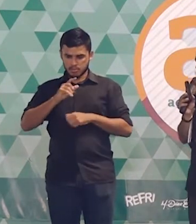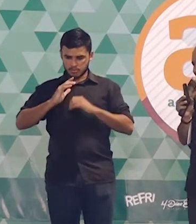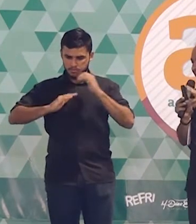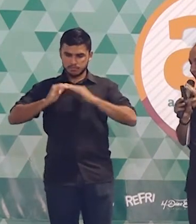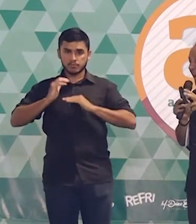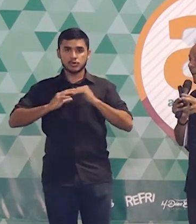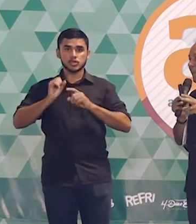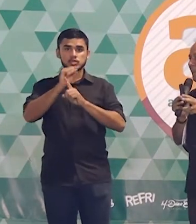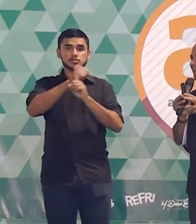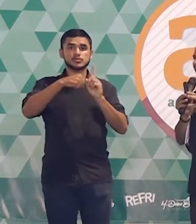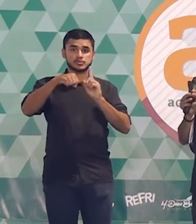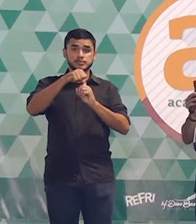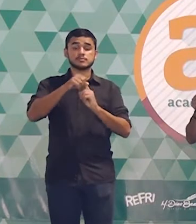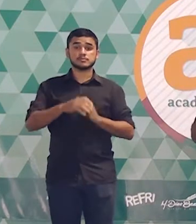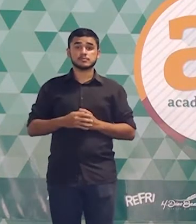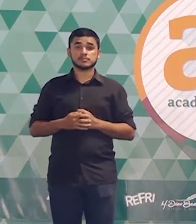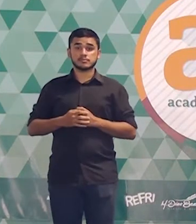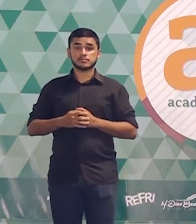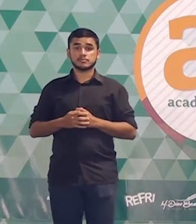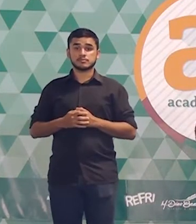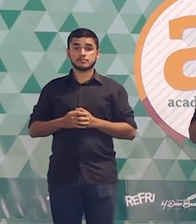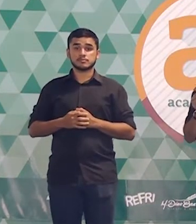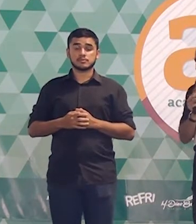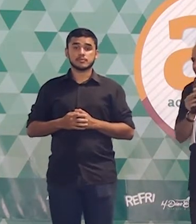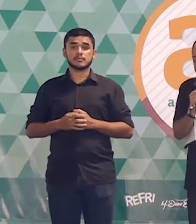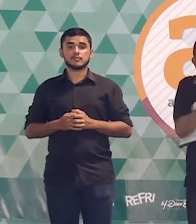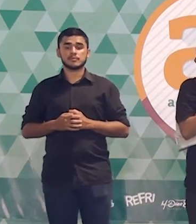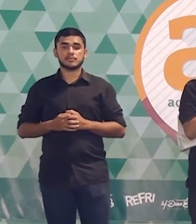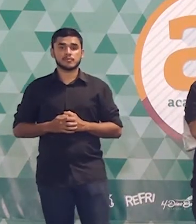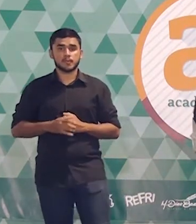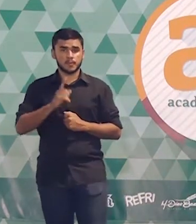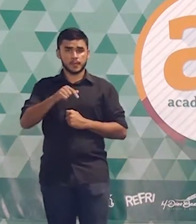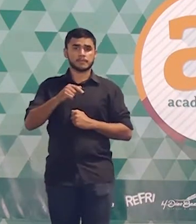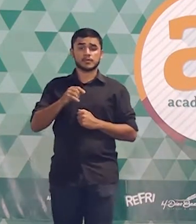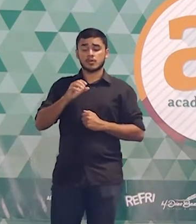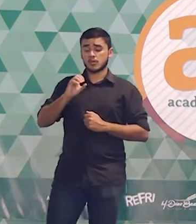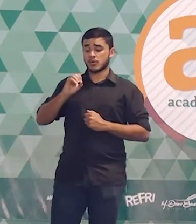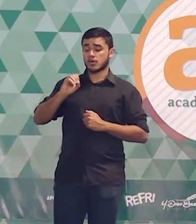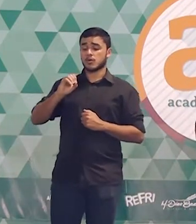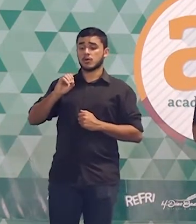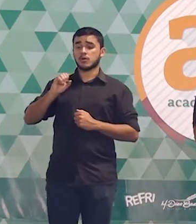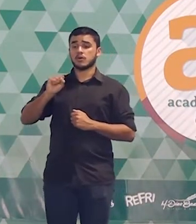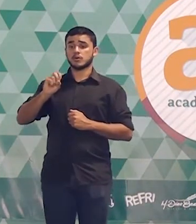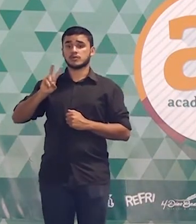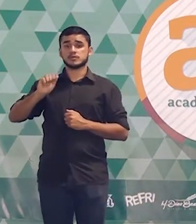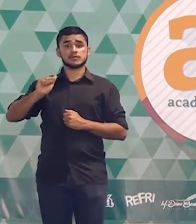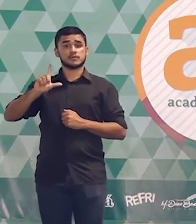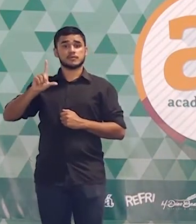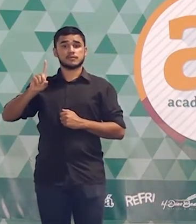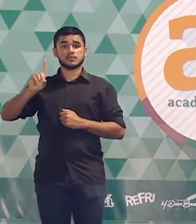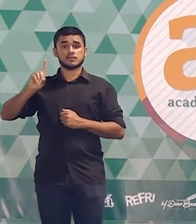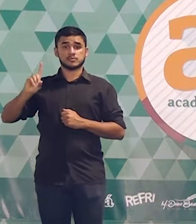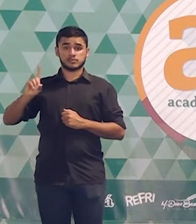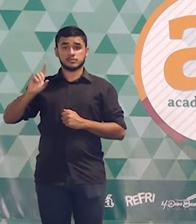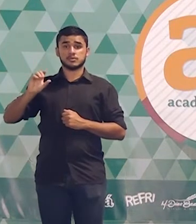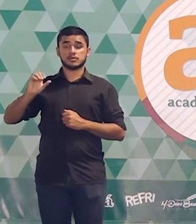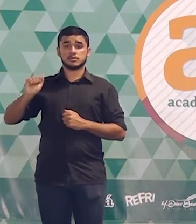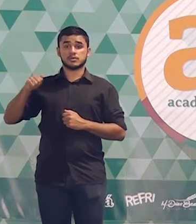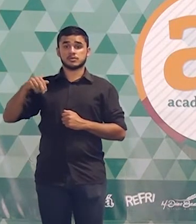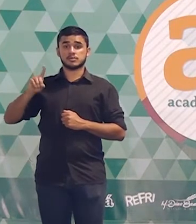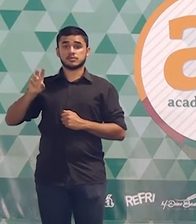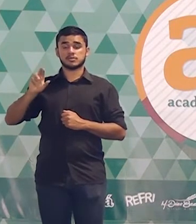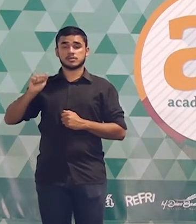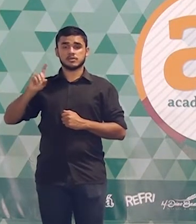tempo social. E voltando a Oswald de Andrade, é o poema que diz, dê-me um